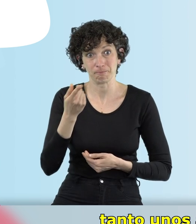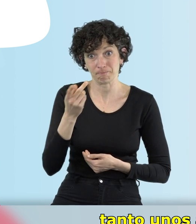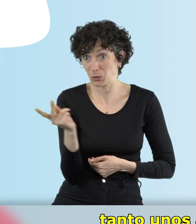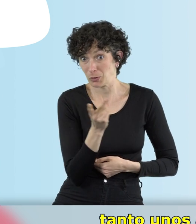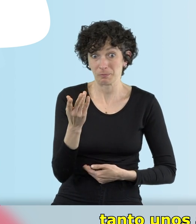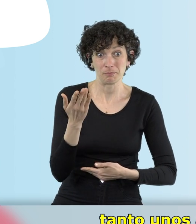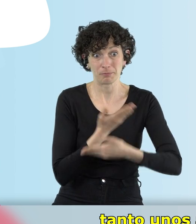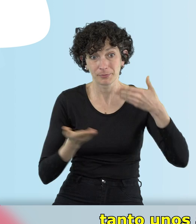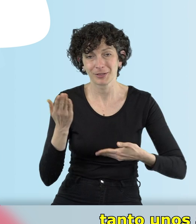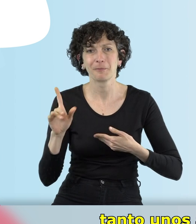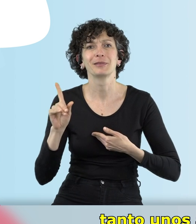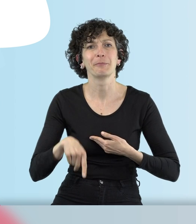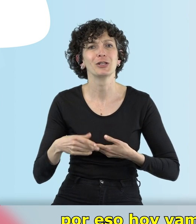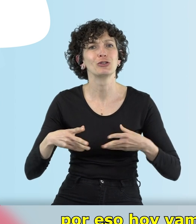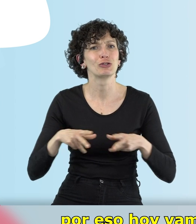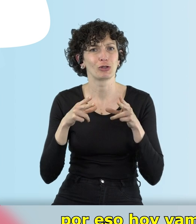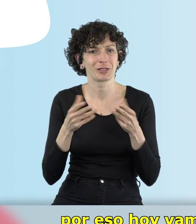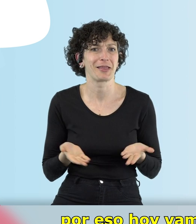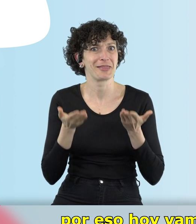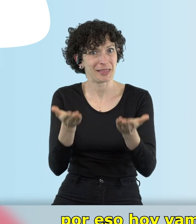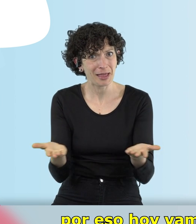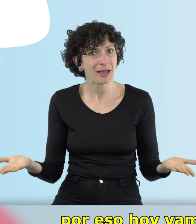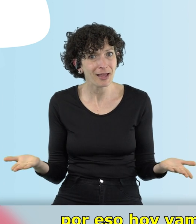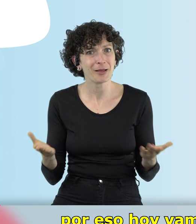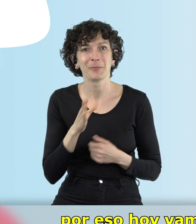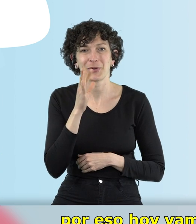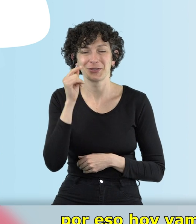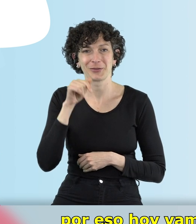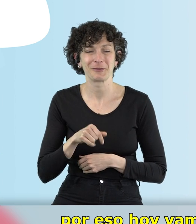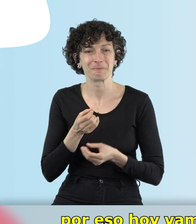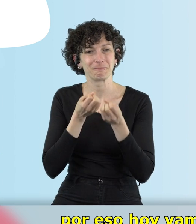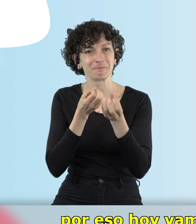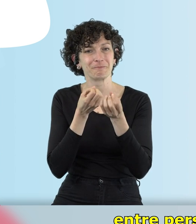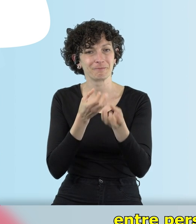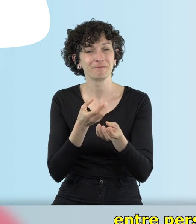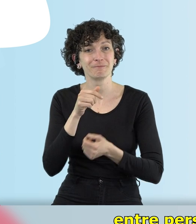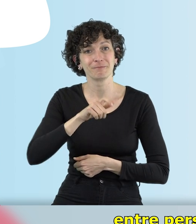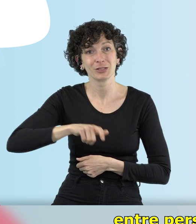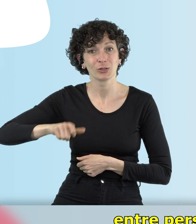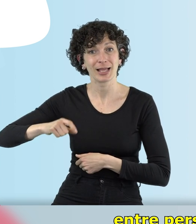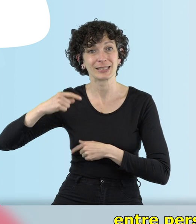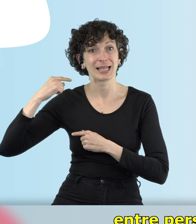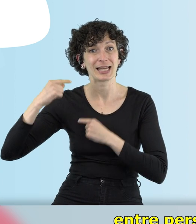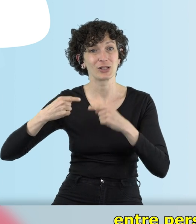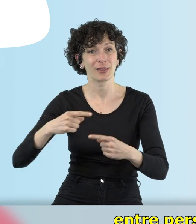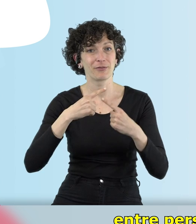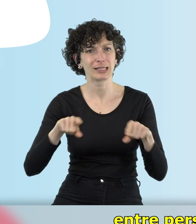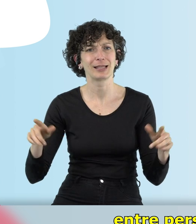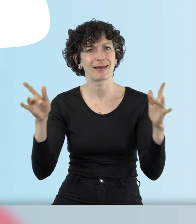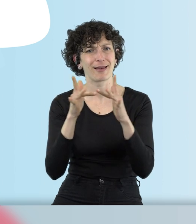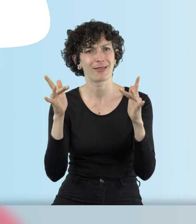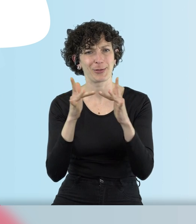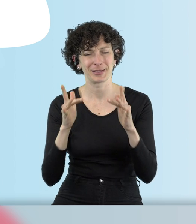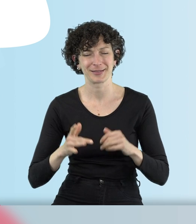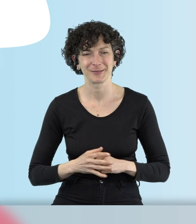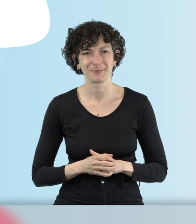a otros como a la sociedad en general. Por eso hoy vamos a hablar sobre las relaciones entre personas de diferentes